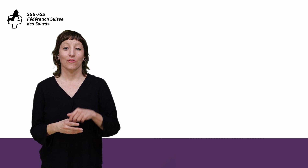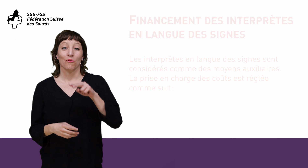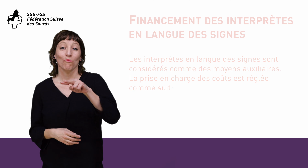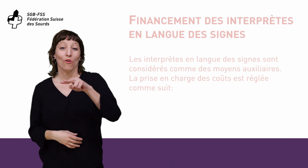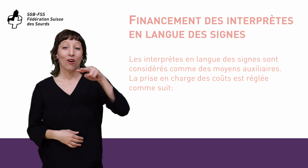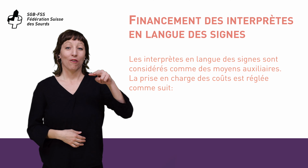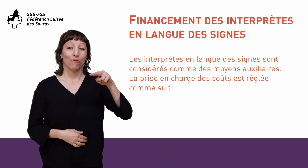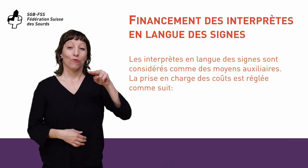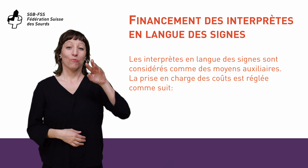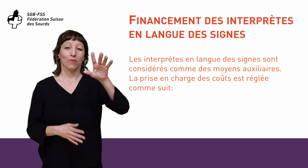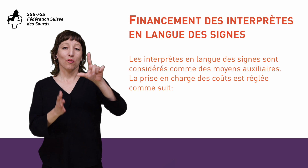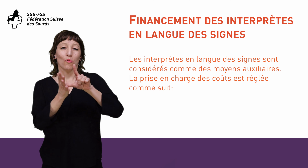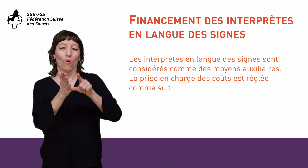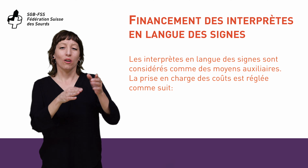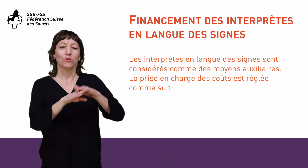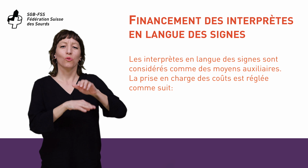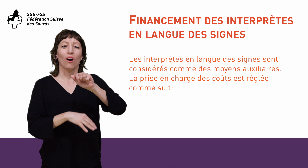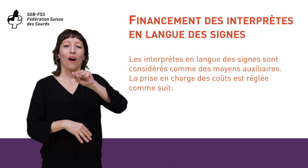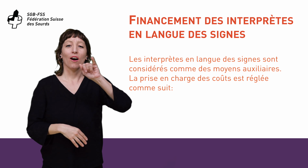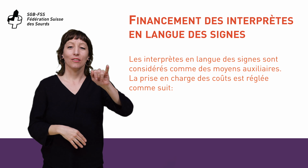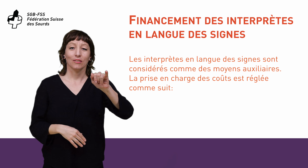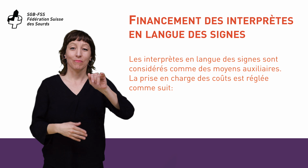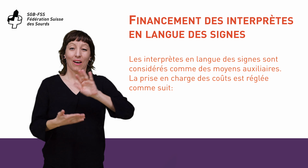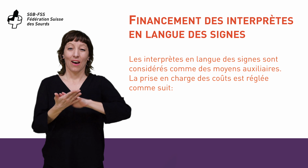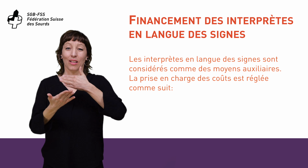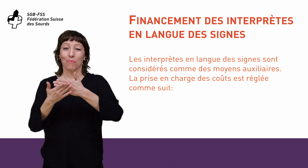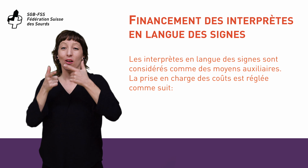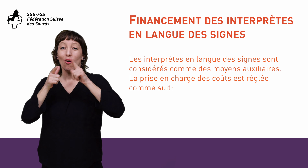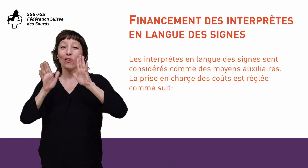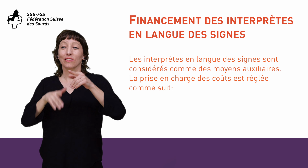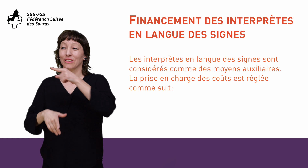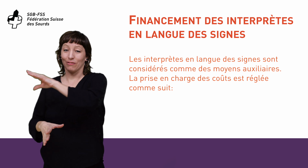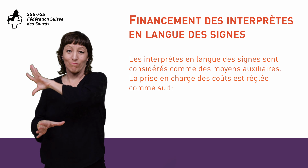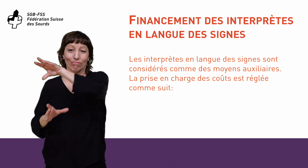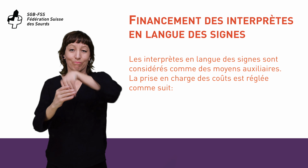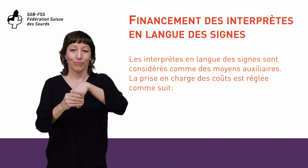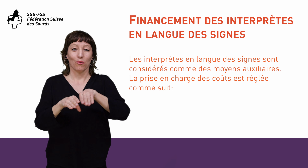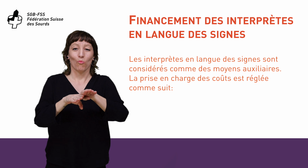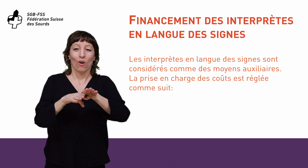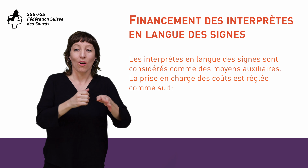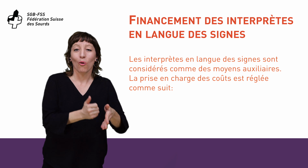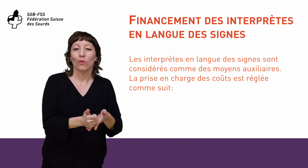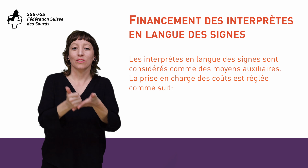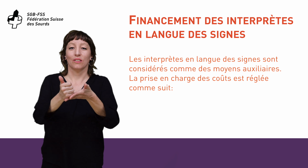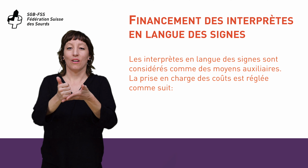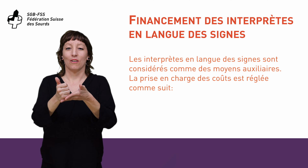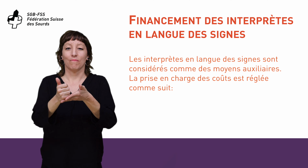Les interprètes en langue des signes sont considérés comme des moyens auxiliaires au sens de la loi